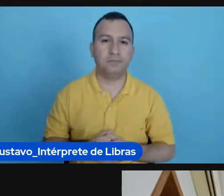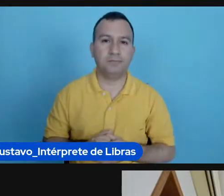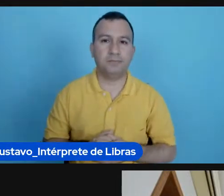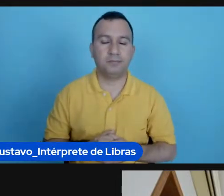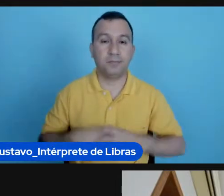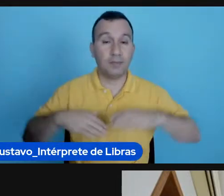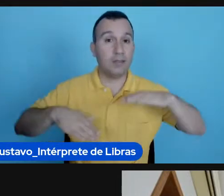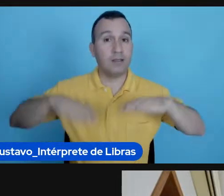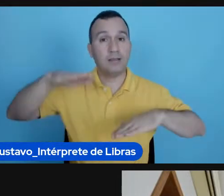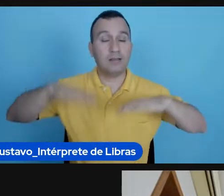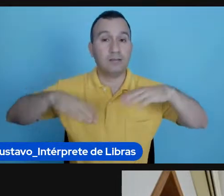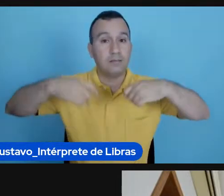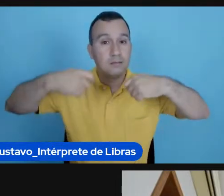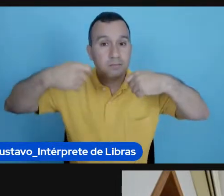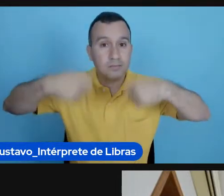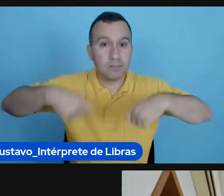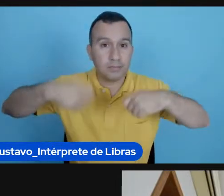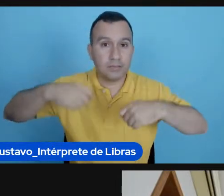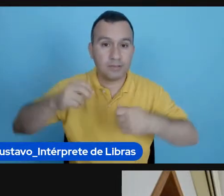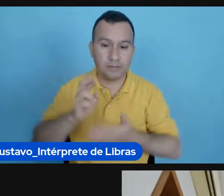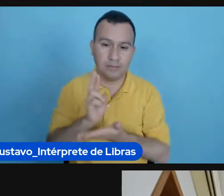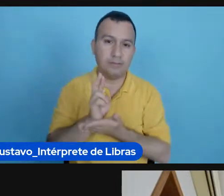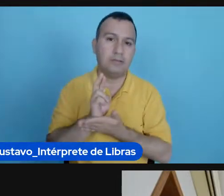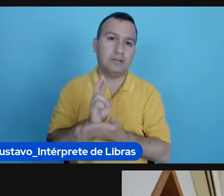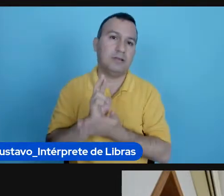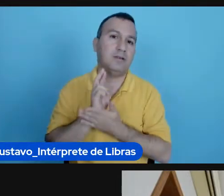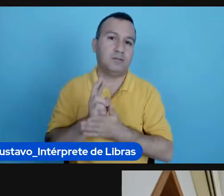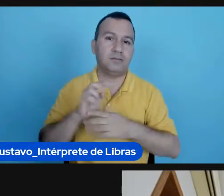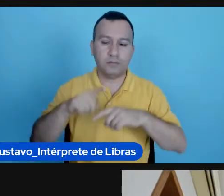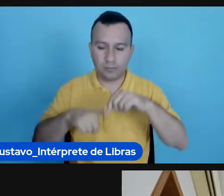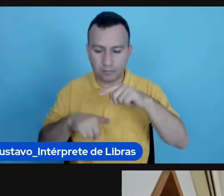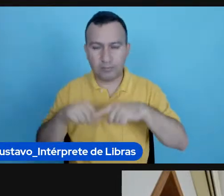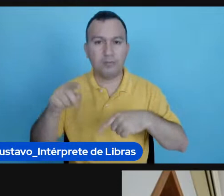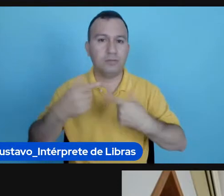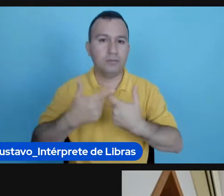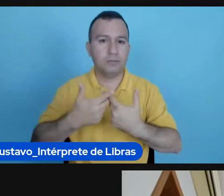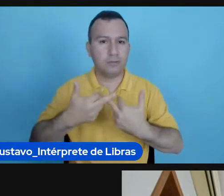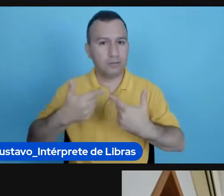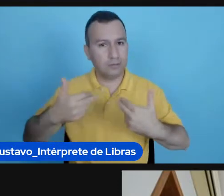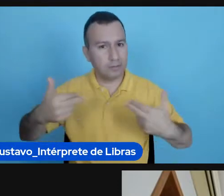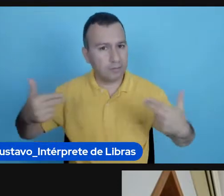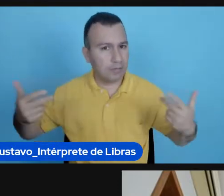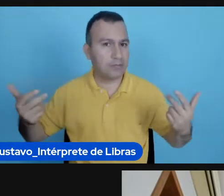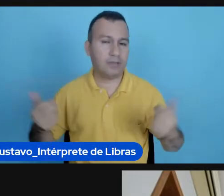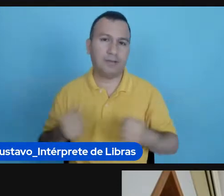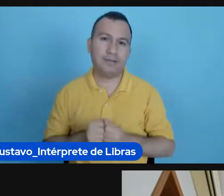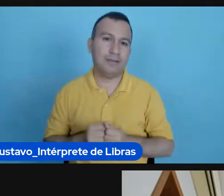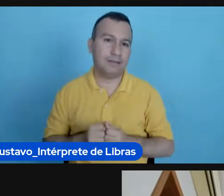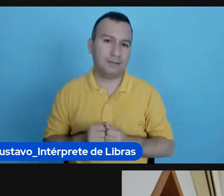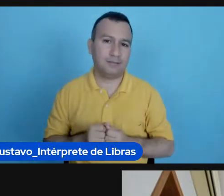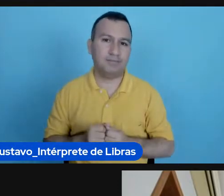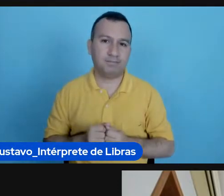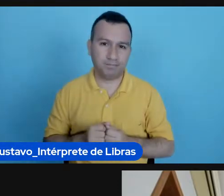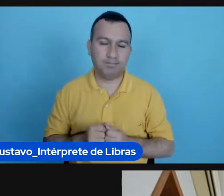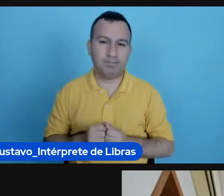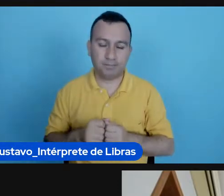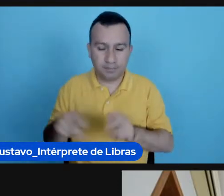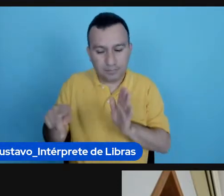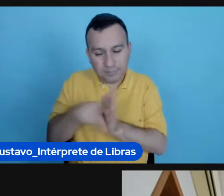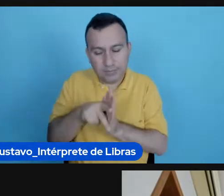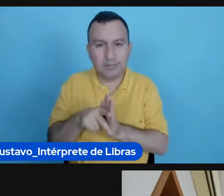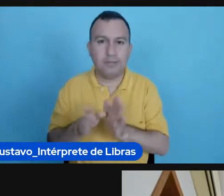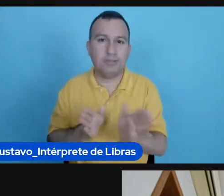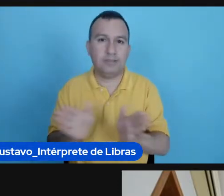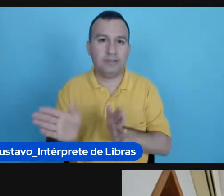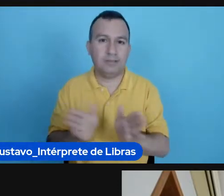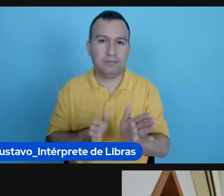materiais, físico mesmo, aparatos de acessibilidade. E às vezes